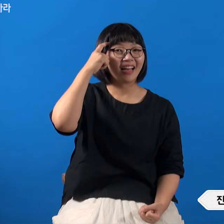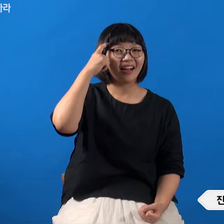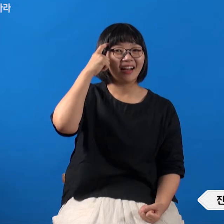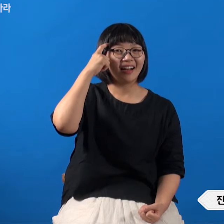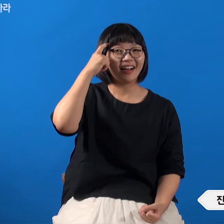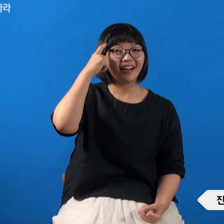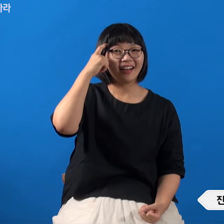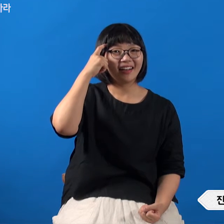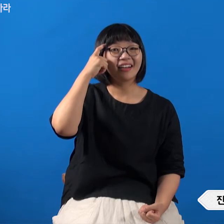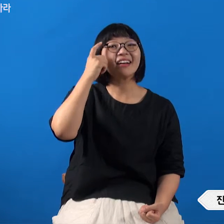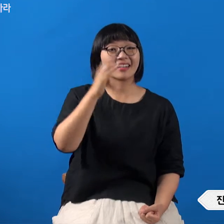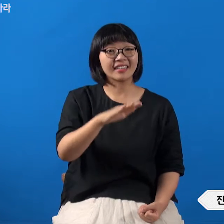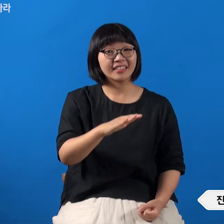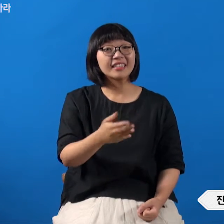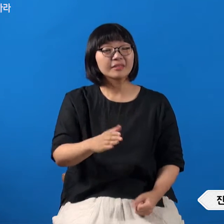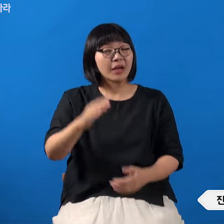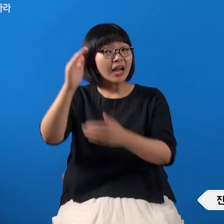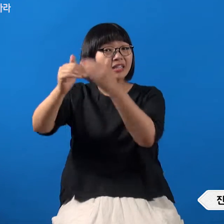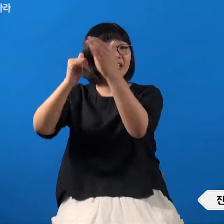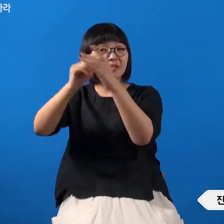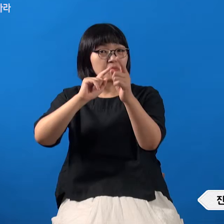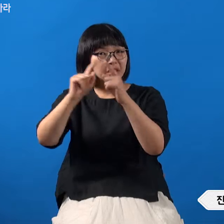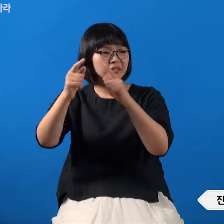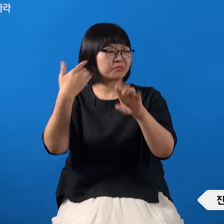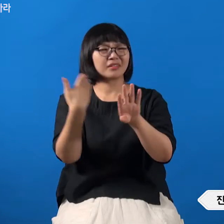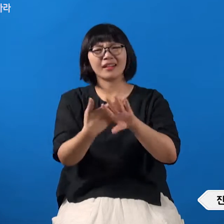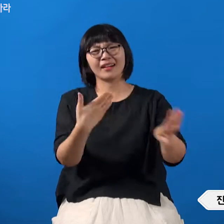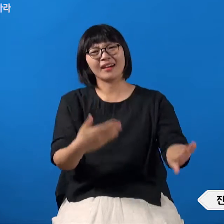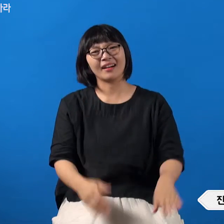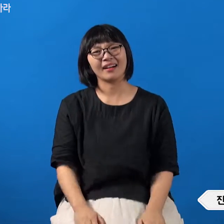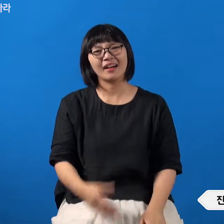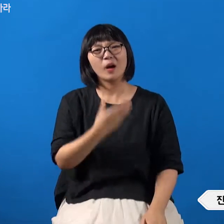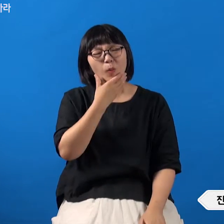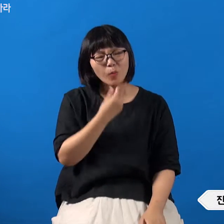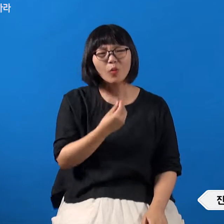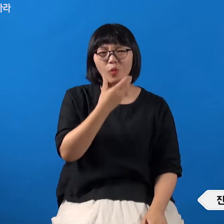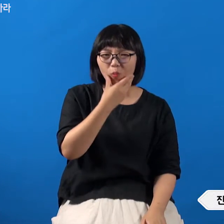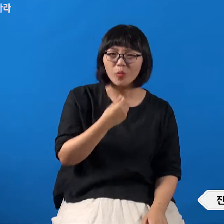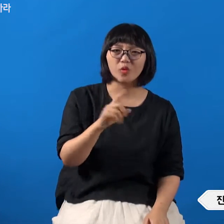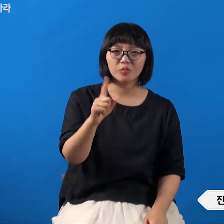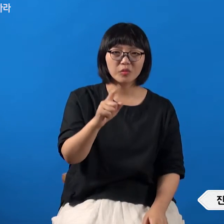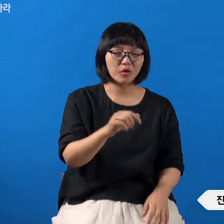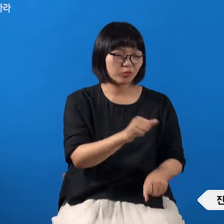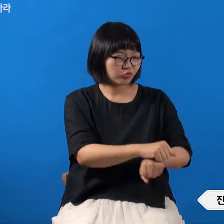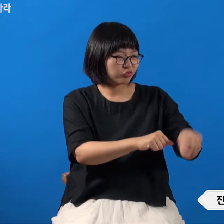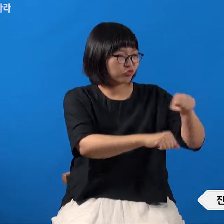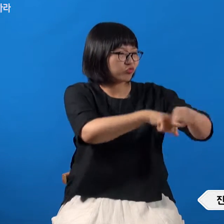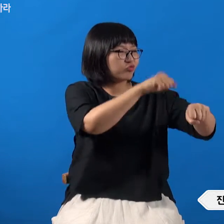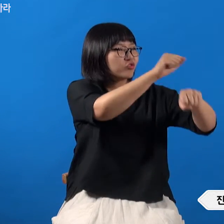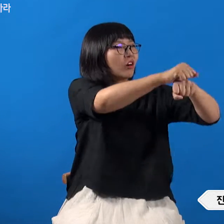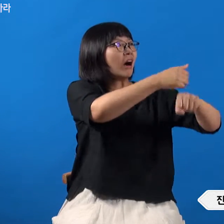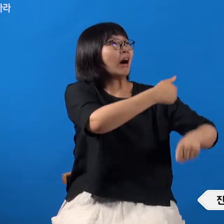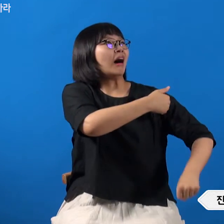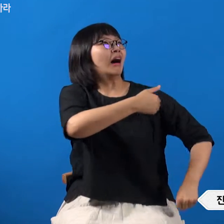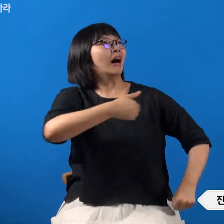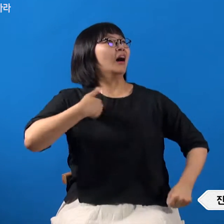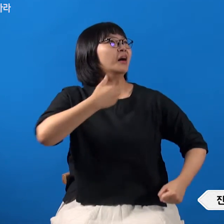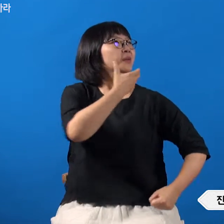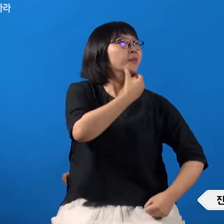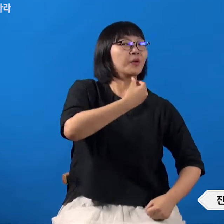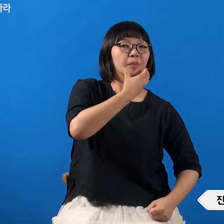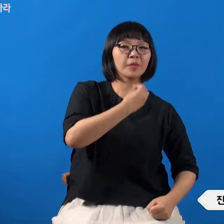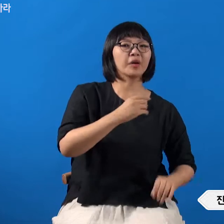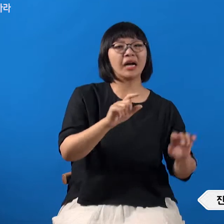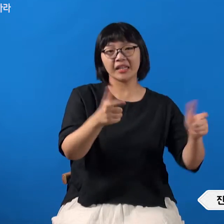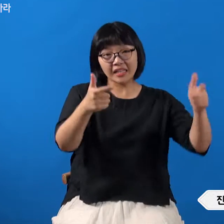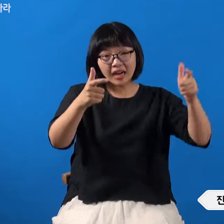향해 오늘 하나님께서 말씀합니다. 우리의 행복은 소유의 크기가 아니라 베품의 크기에 있다고 말씀하시며,